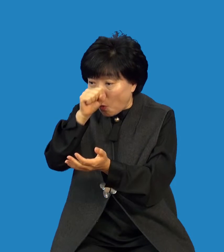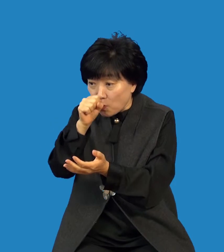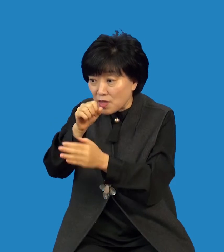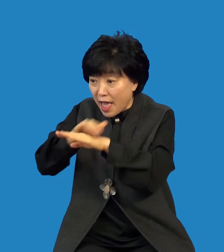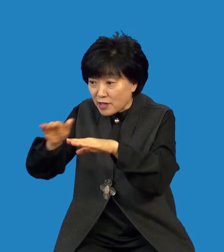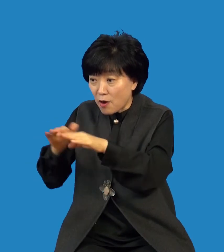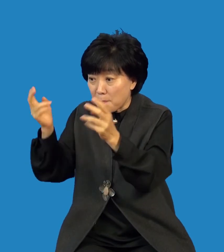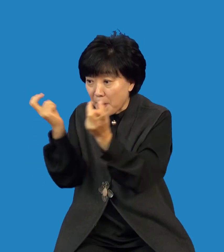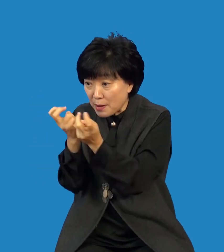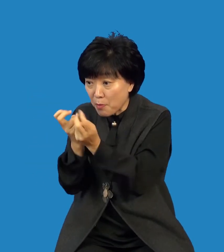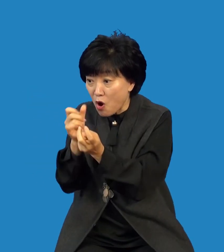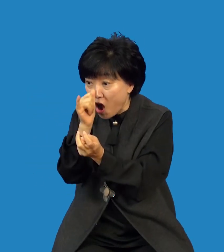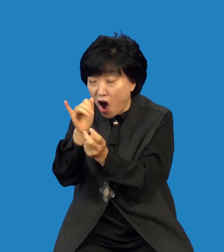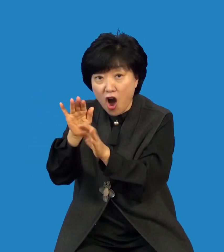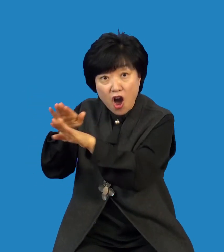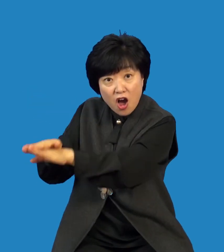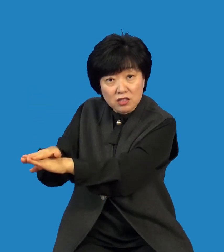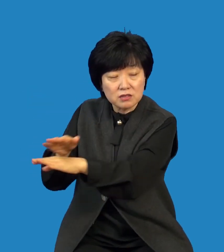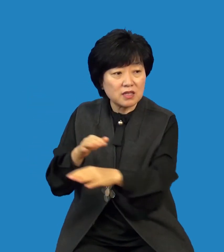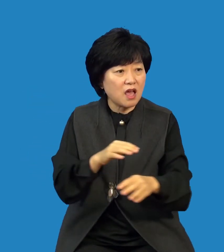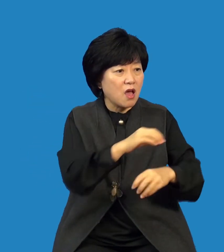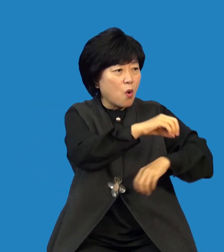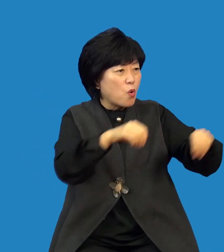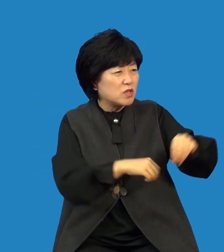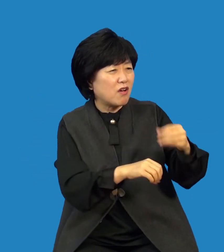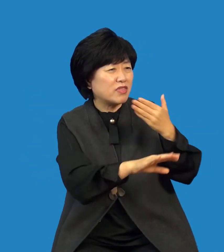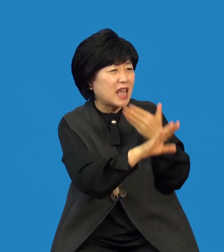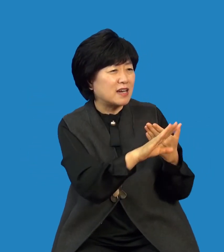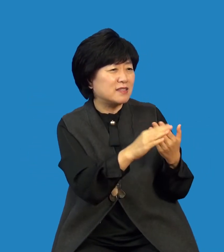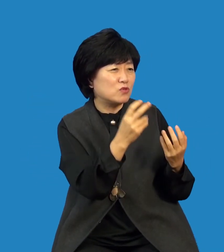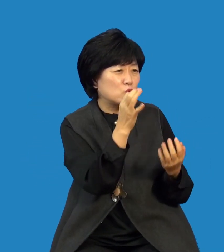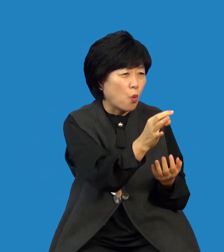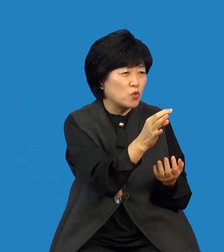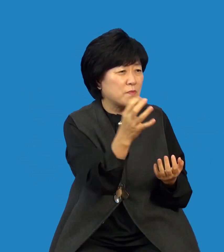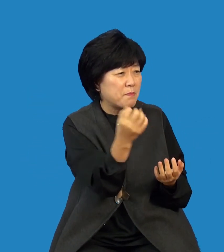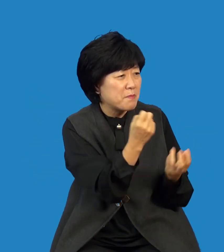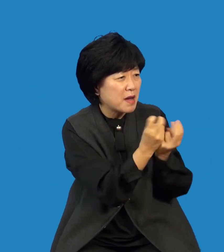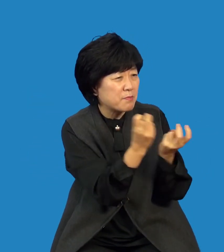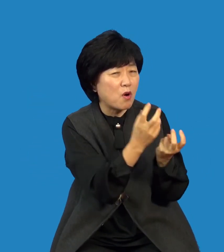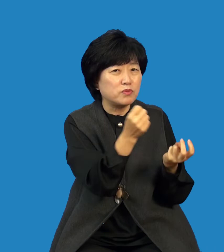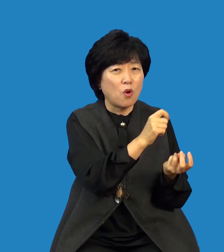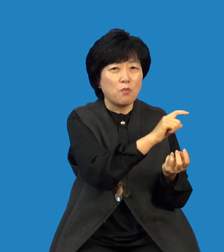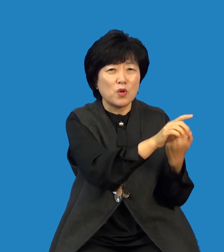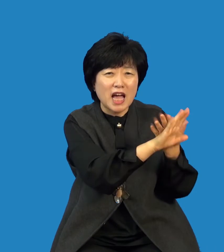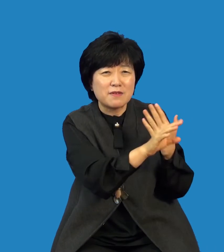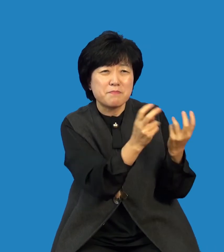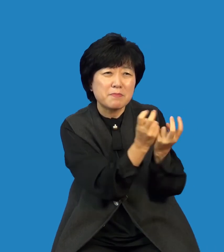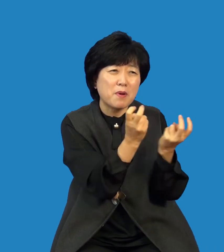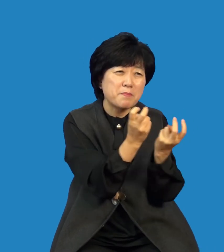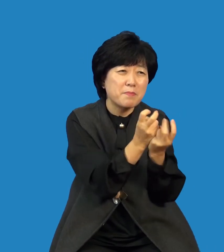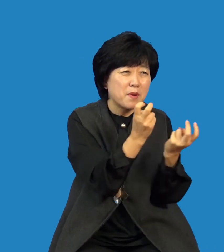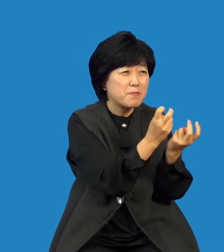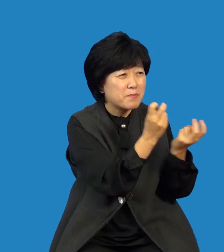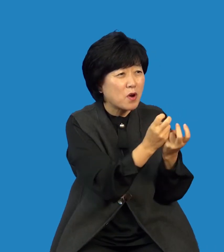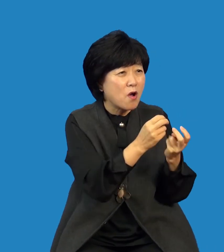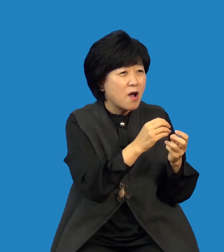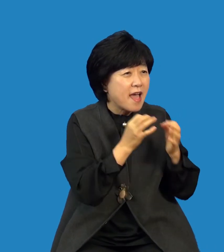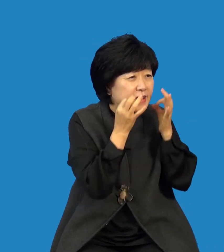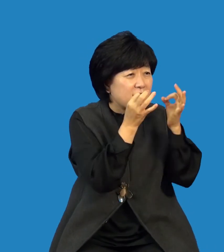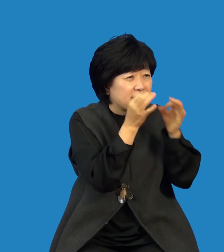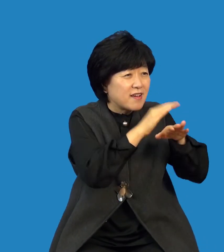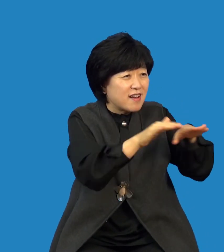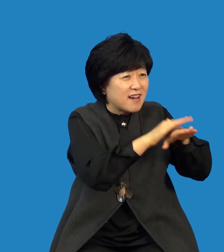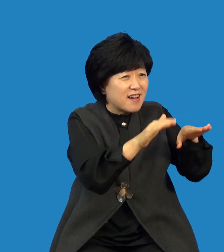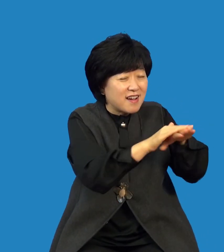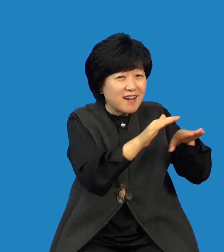해결되지 않는다는 거예요. 오히려 어떨 땐 더 악화된다는 거예요. 이것이 여러분 마치 돈의 이슈하고 참 비슷해요. 사람들은 돈이 있으면 물론 좀